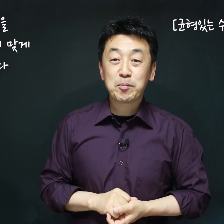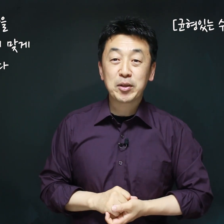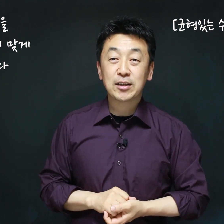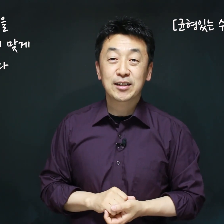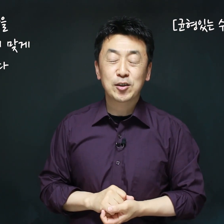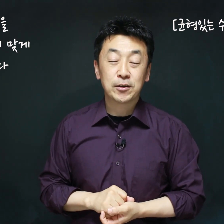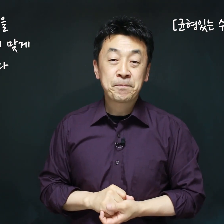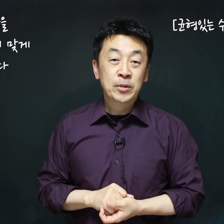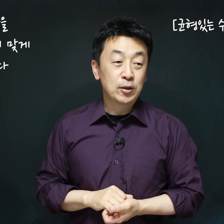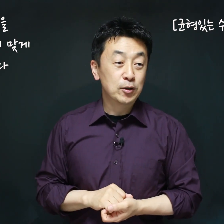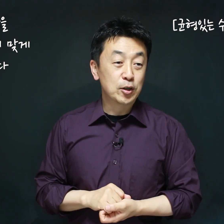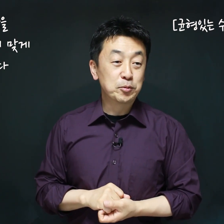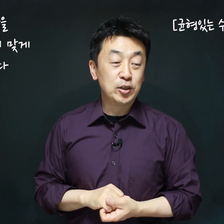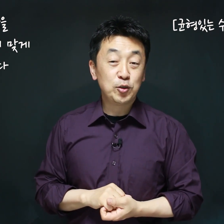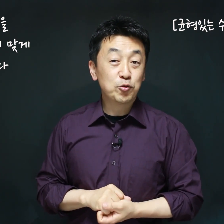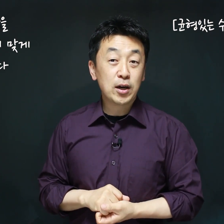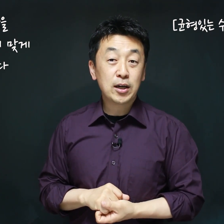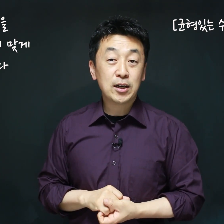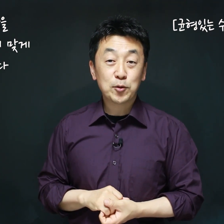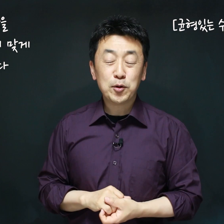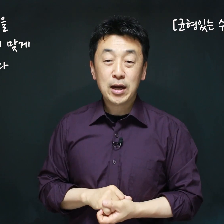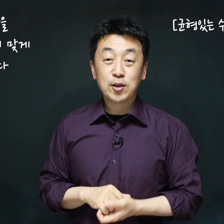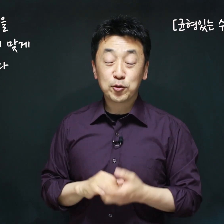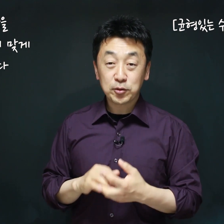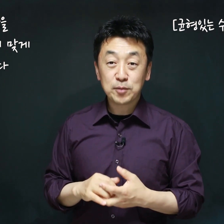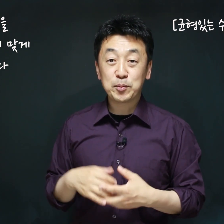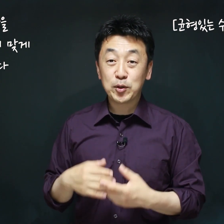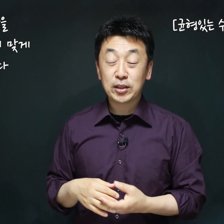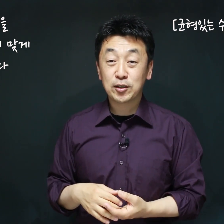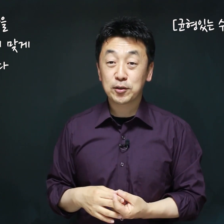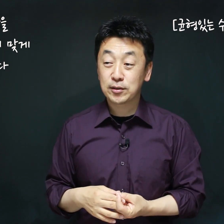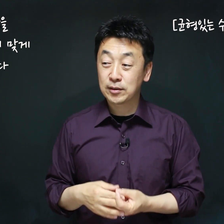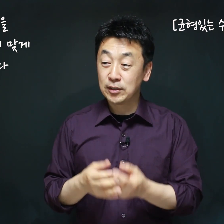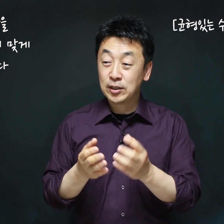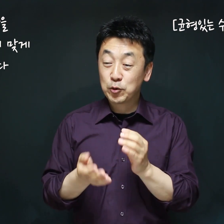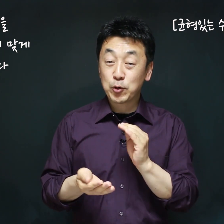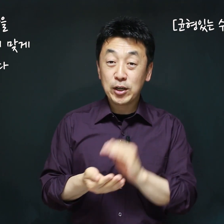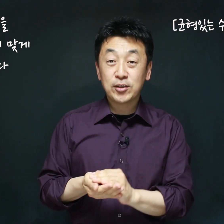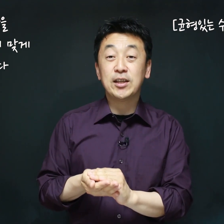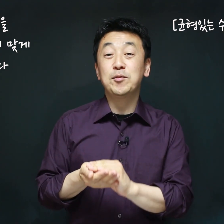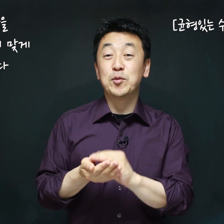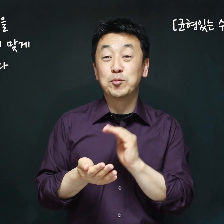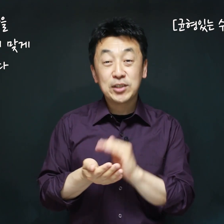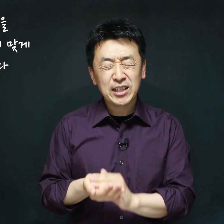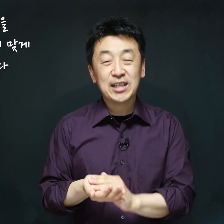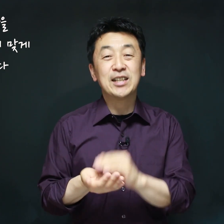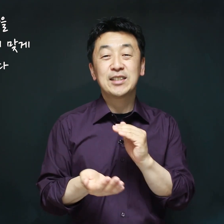속담입니다. 그래서 여러분들이 수화로 한국 속담을 표현하는 과 관련된 문장이나